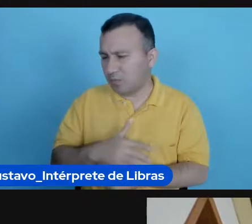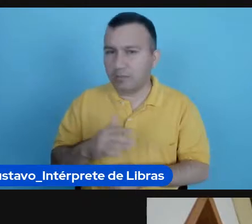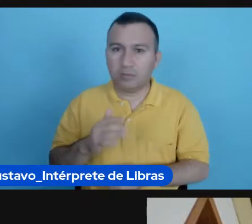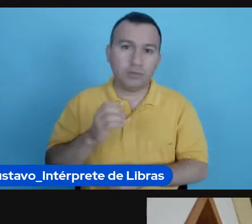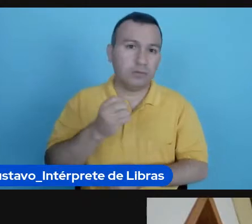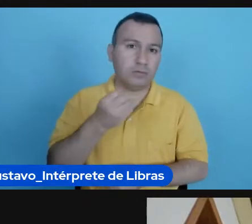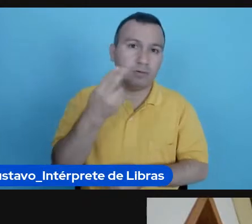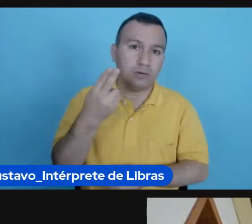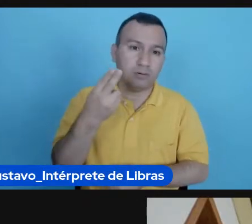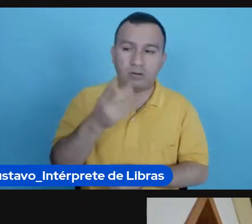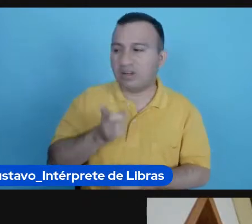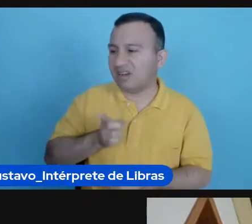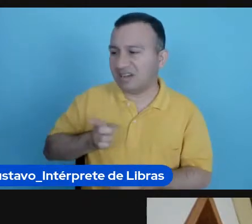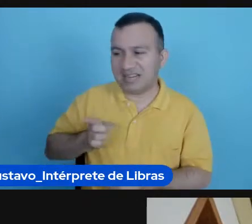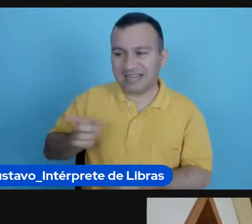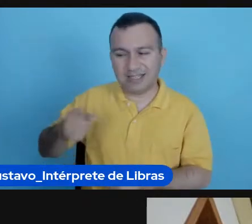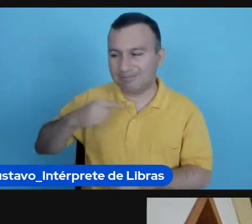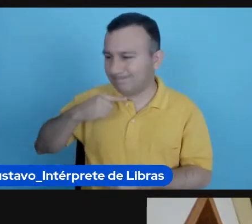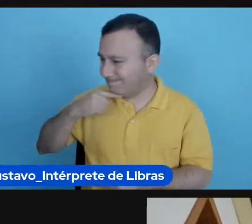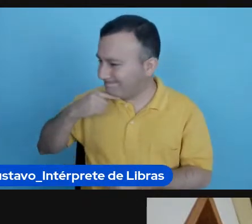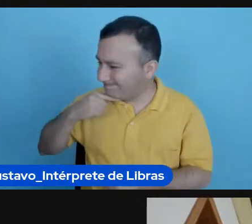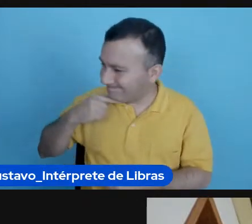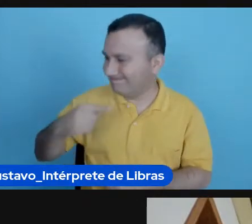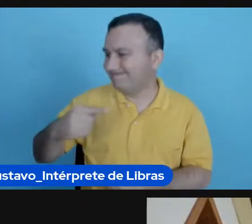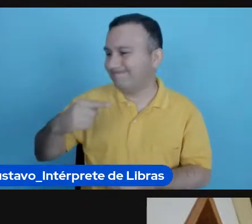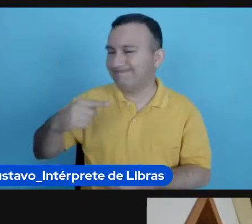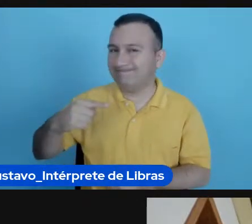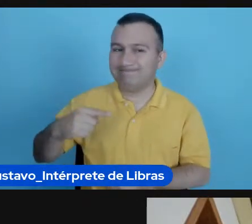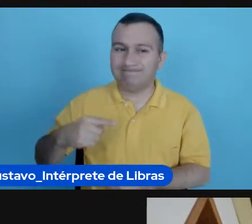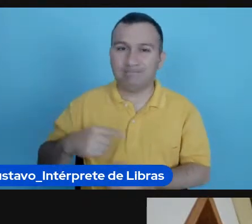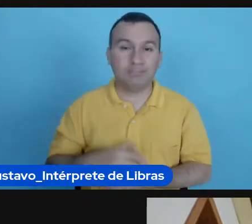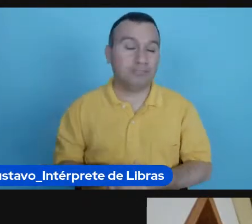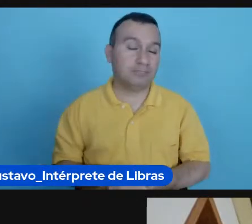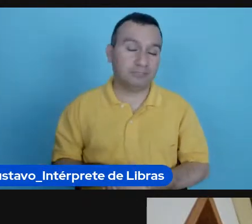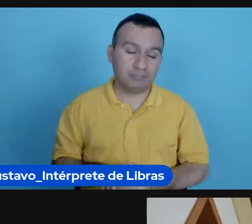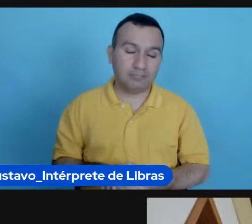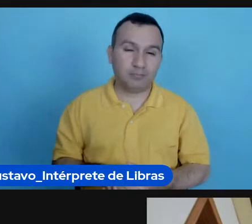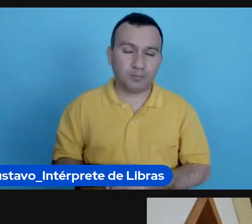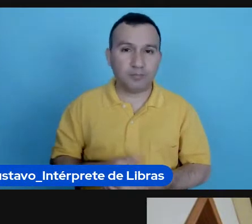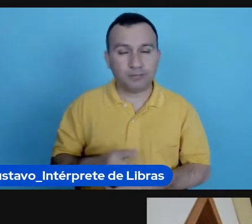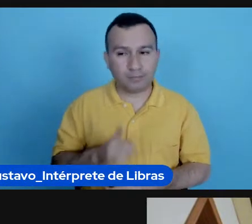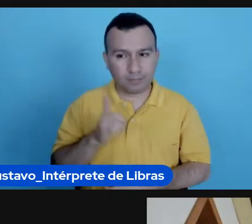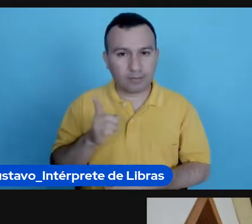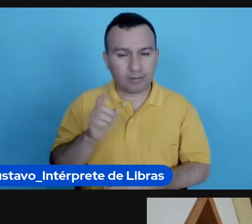é capaz. Na fala da Sandra, ela traz a questão